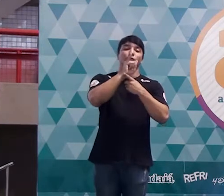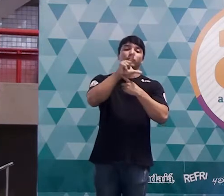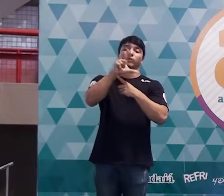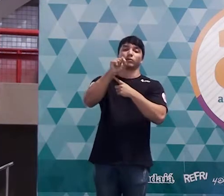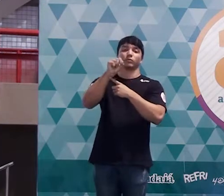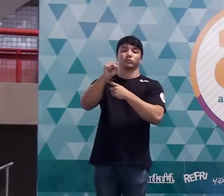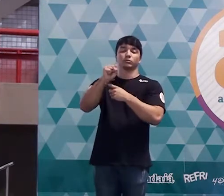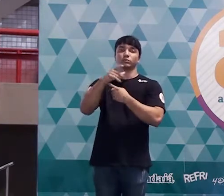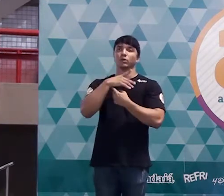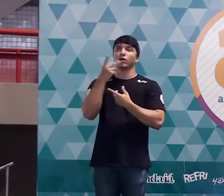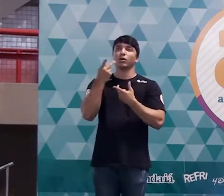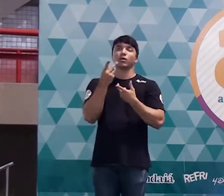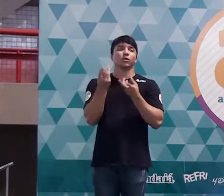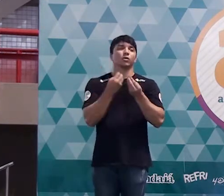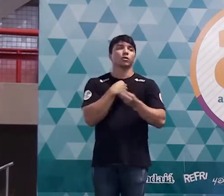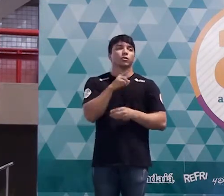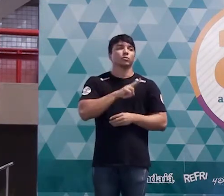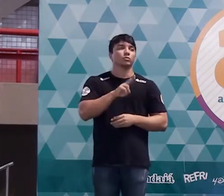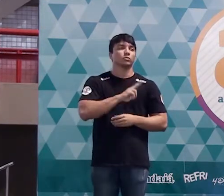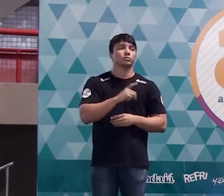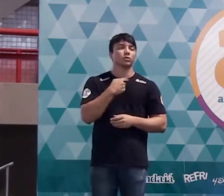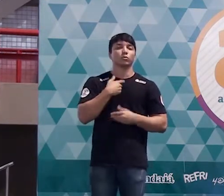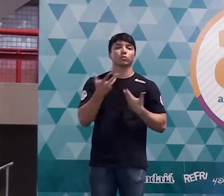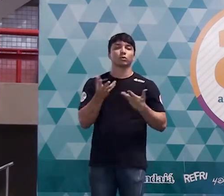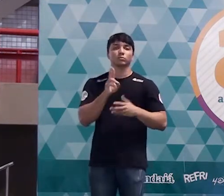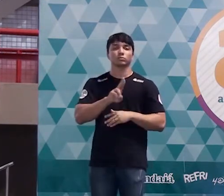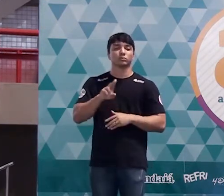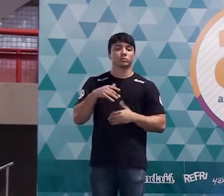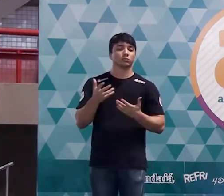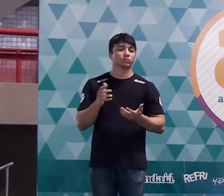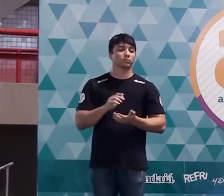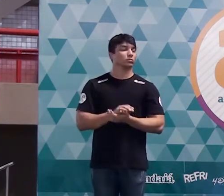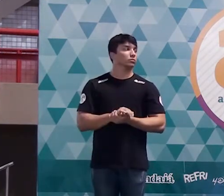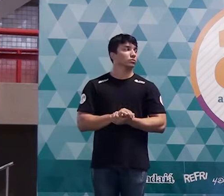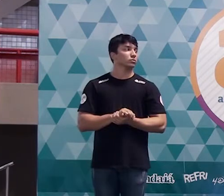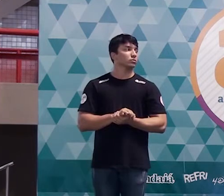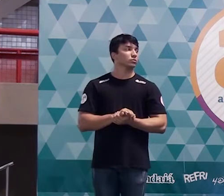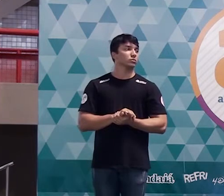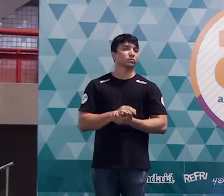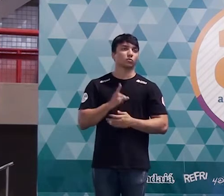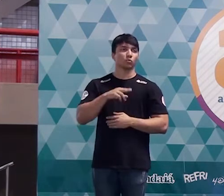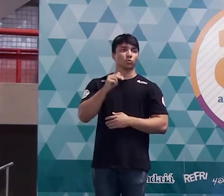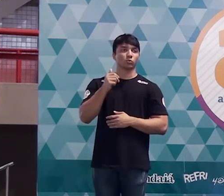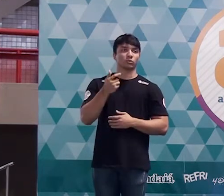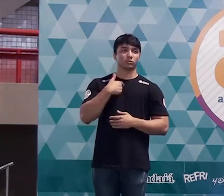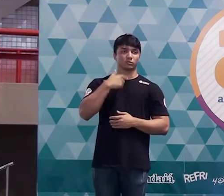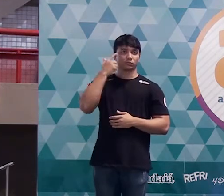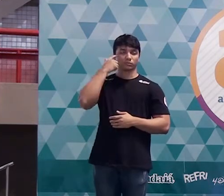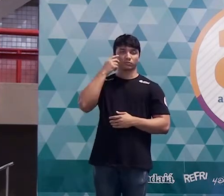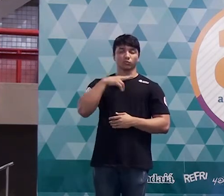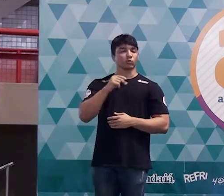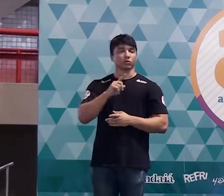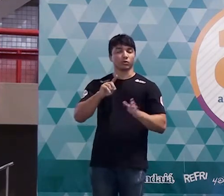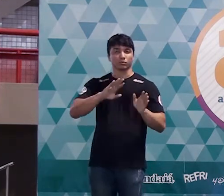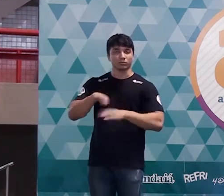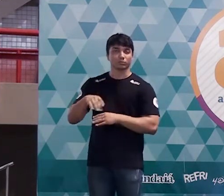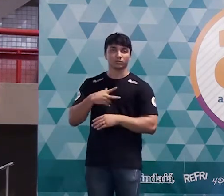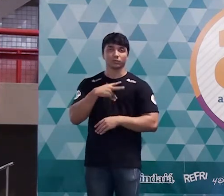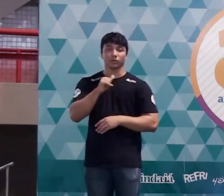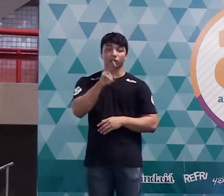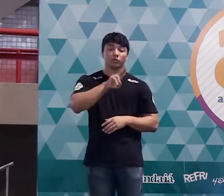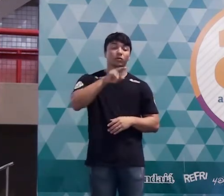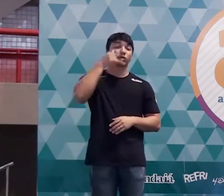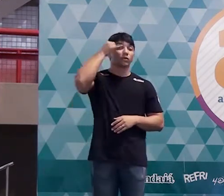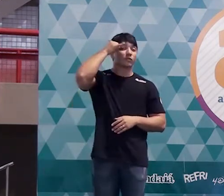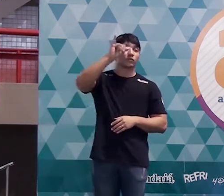Filos. Professor, quando é que vocês vão usar isso aí? Que nunca o quê, menina? Que nunca o quê? Vão usar isso aí para